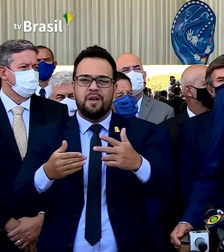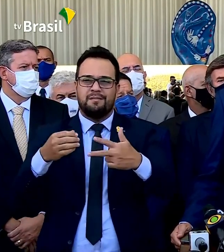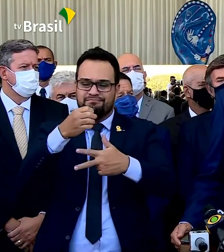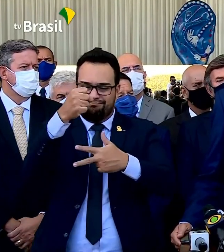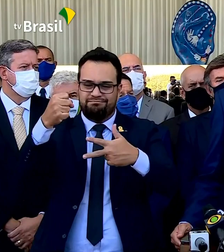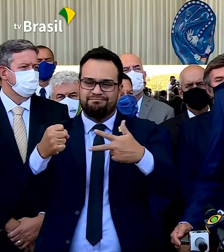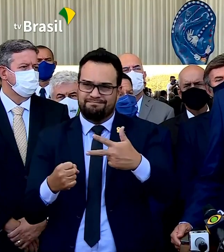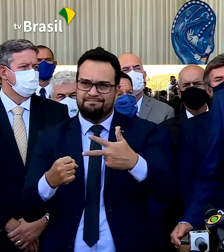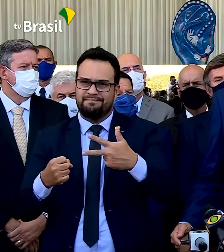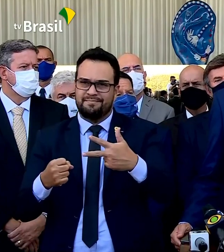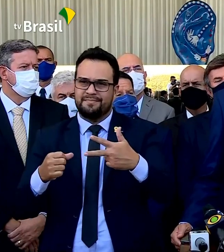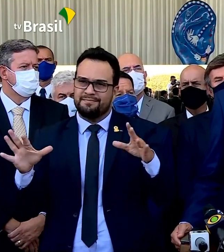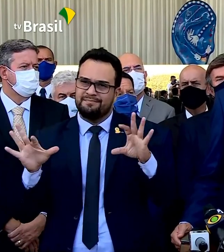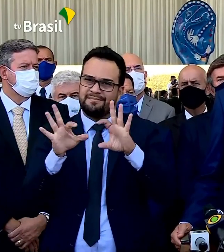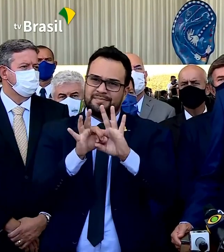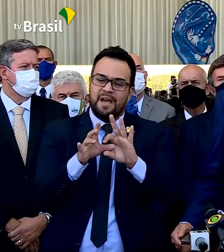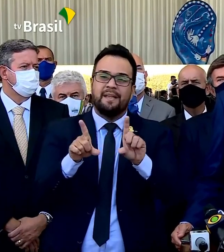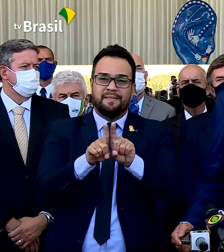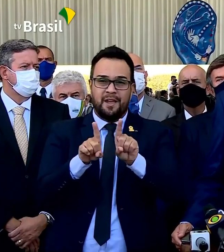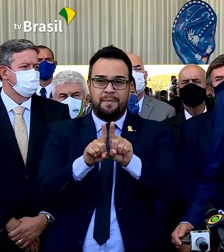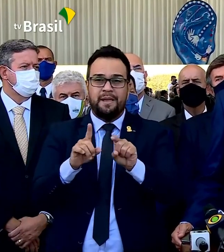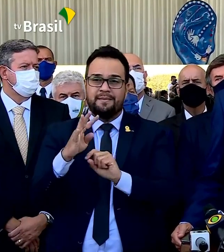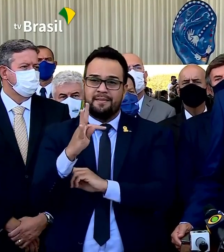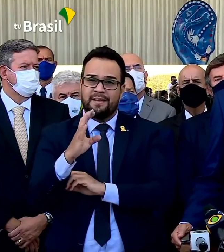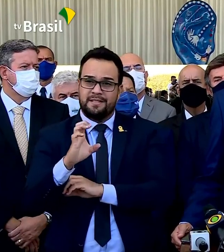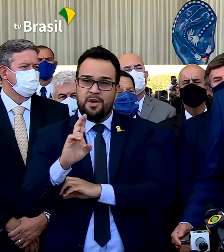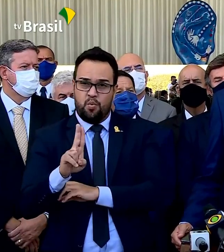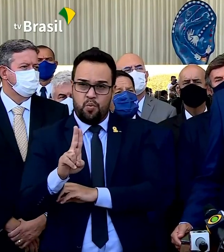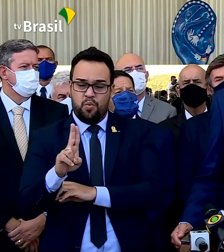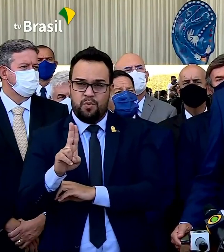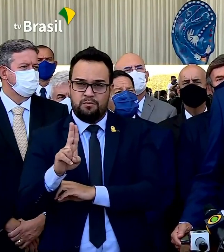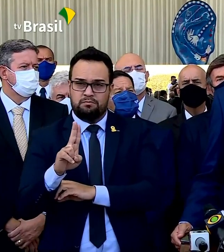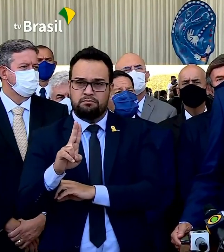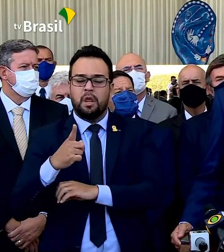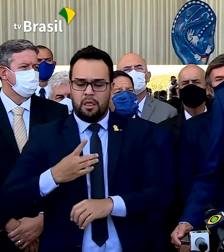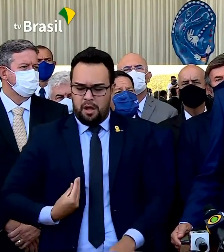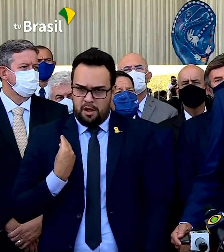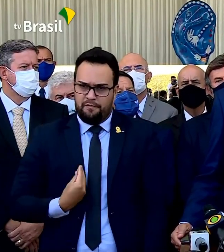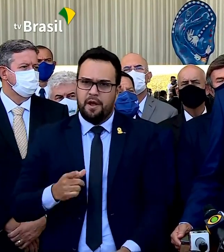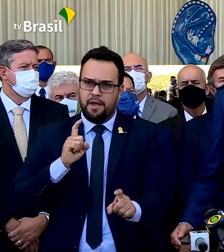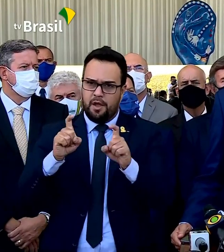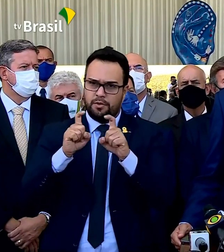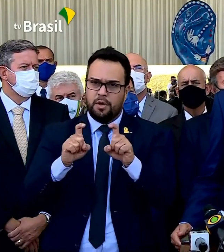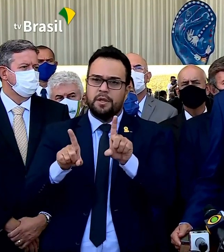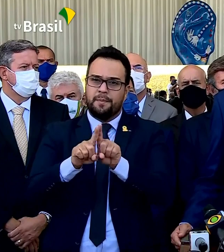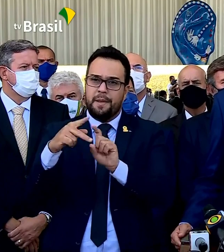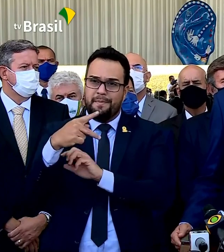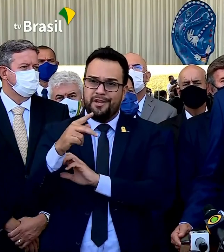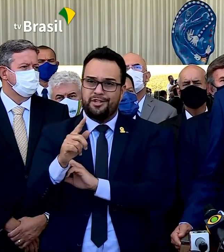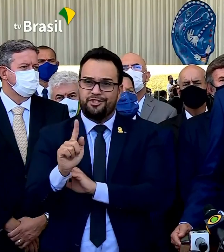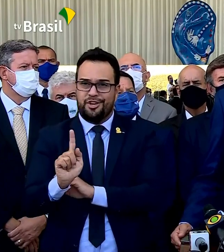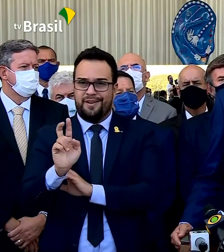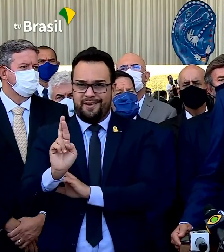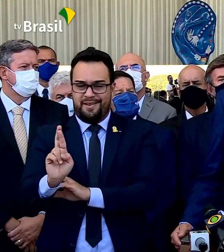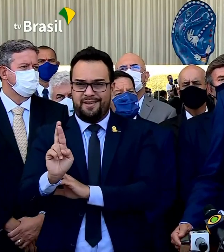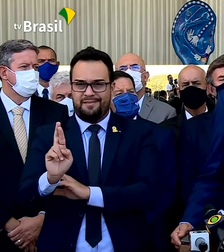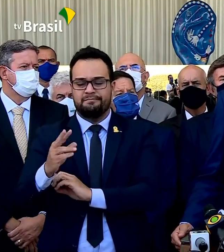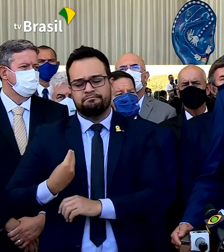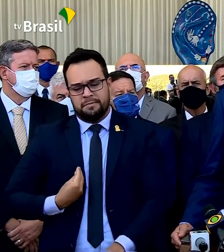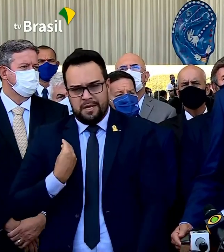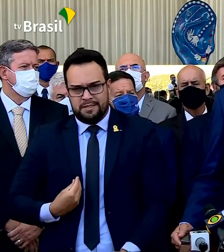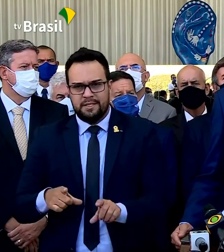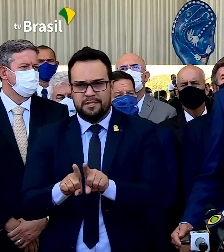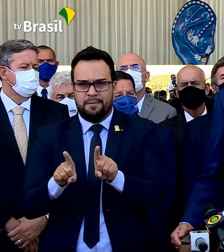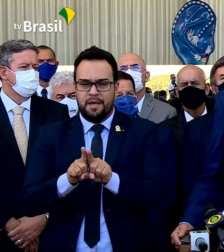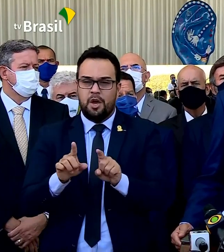também órgãos independentes como o Tribunal de Contas da União e a Procuradoria-Geral da República, governadores